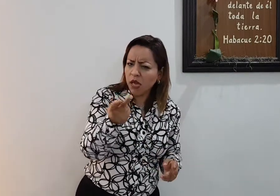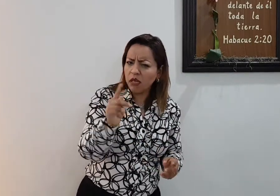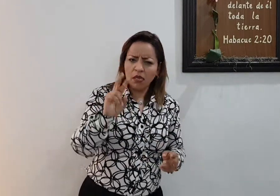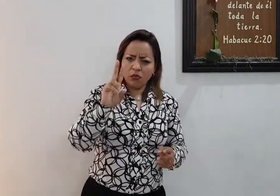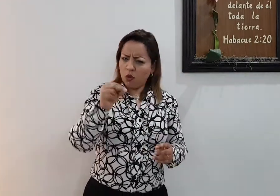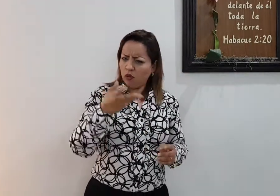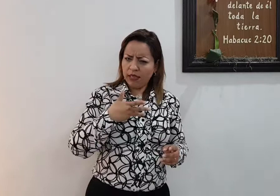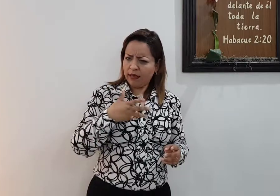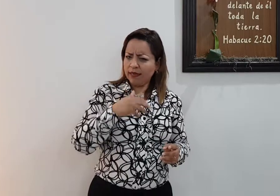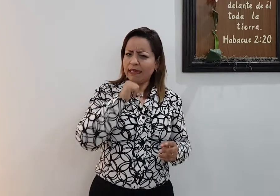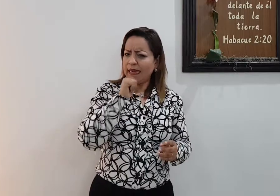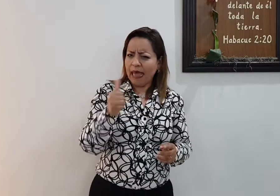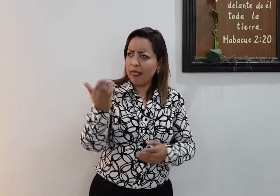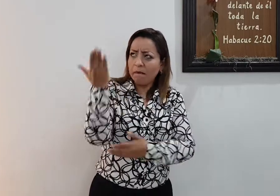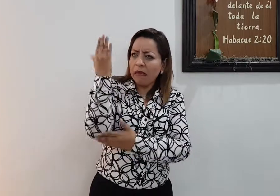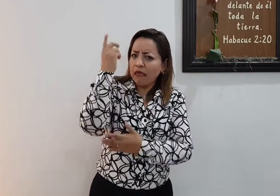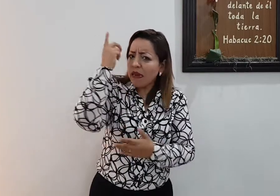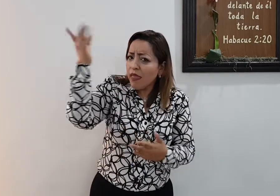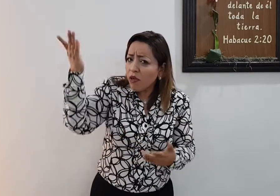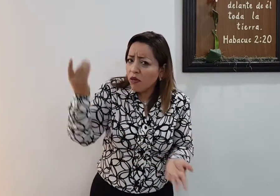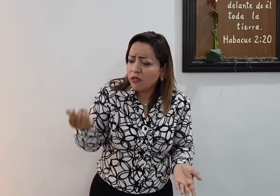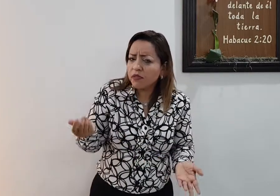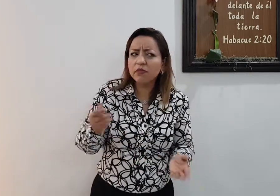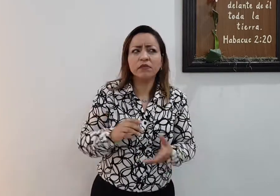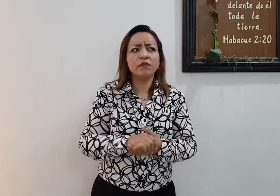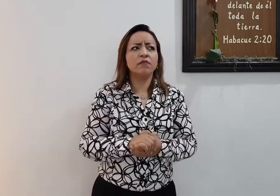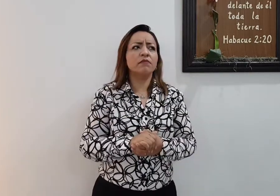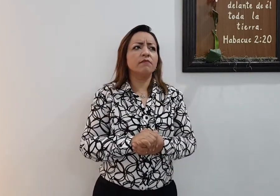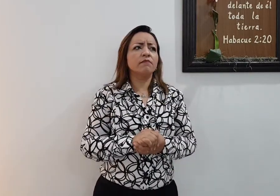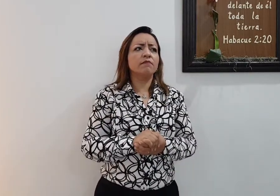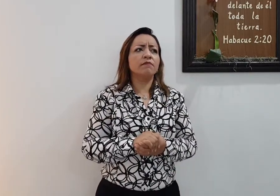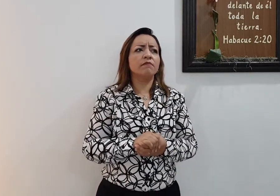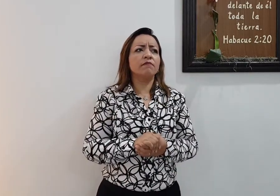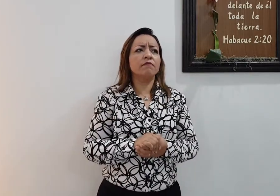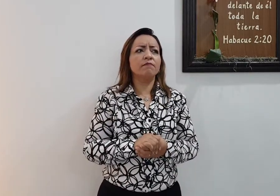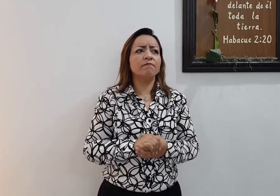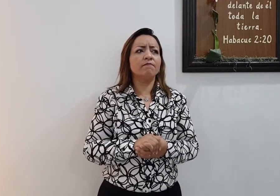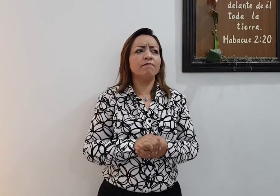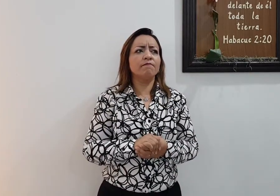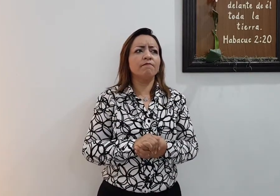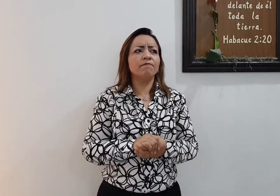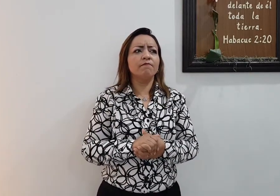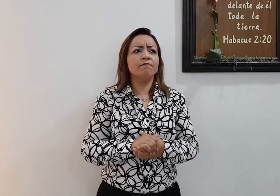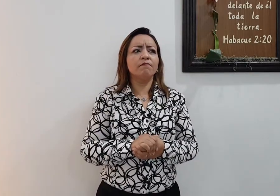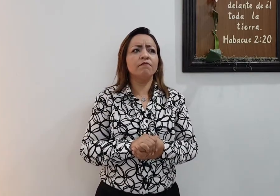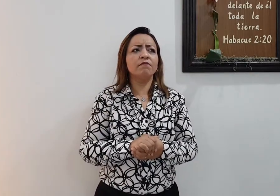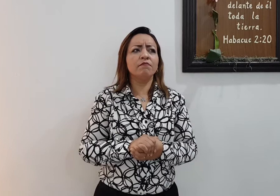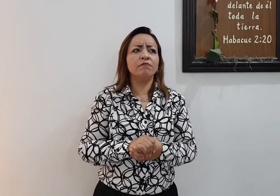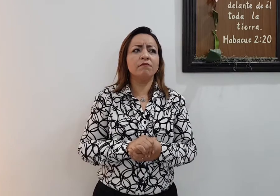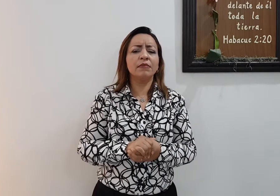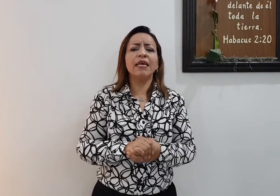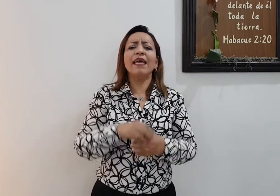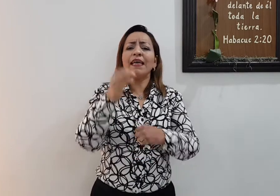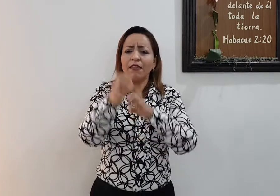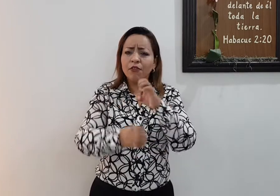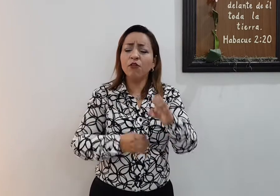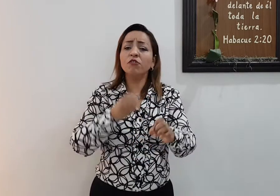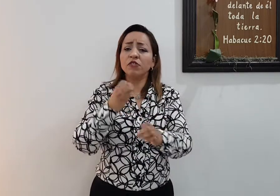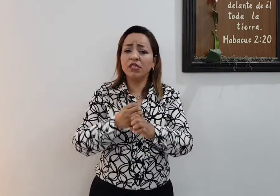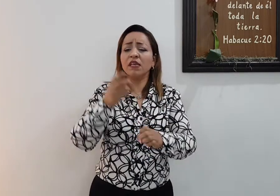que la misericordia de Dios te muestre tu miseria, ¿verdad? Porque somos tan necesitados de Dios, hermano, y hay